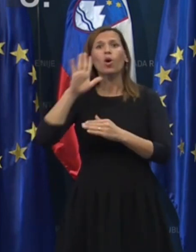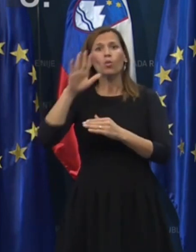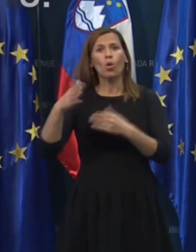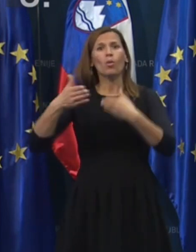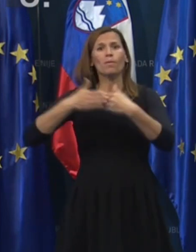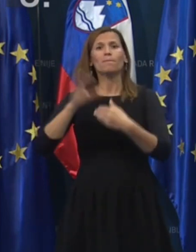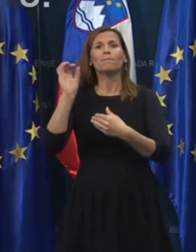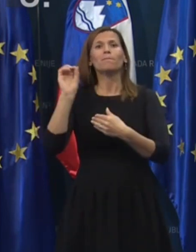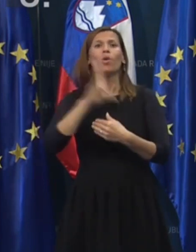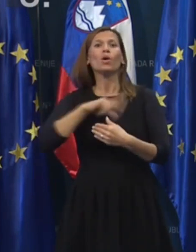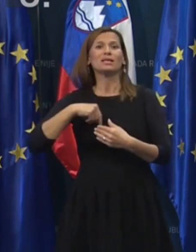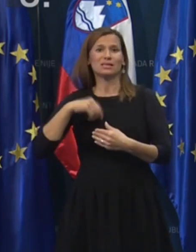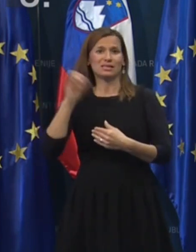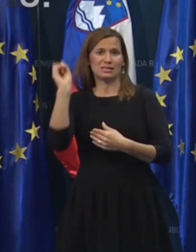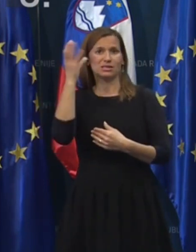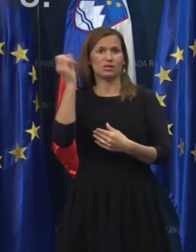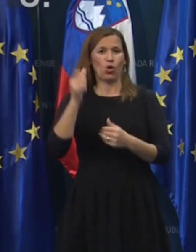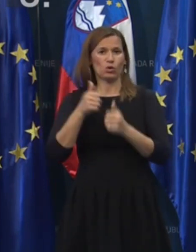spremstvu